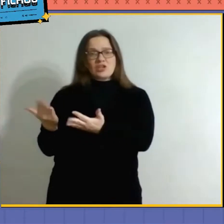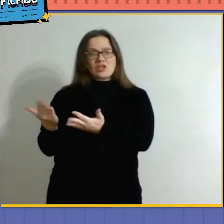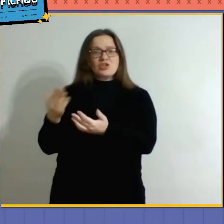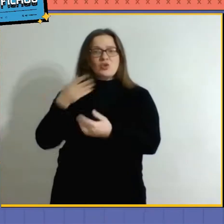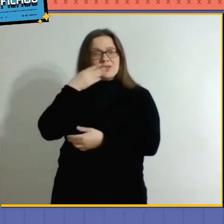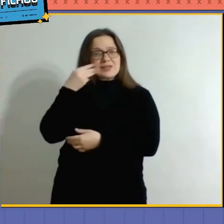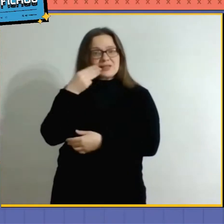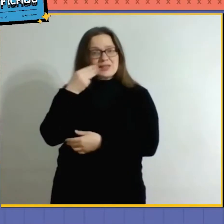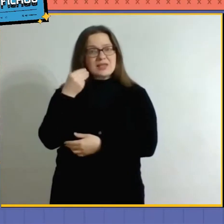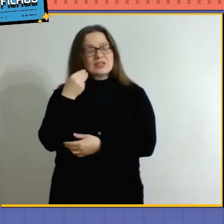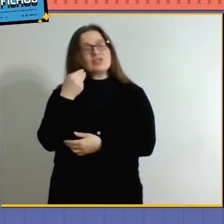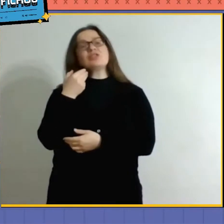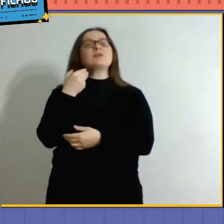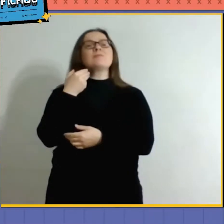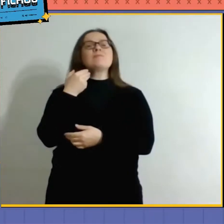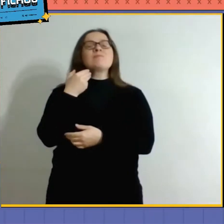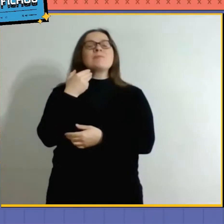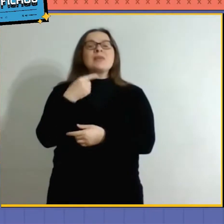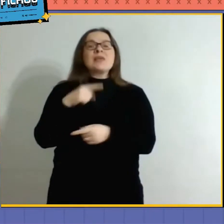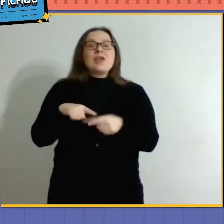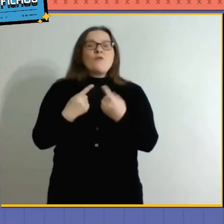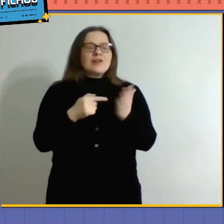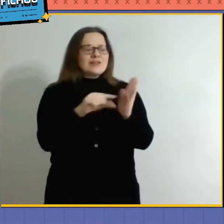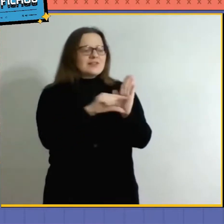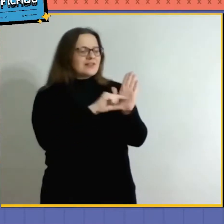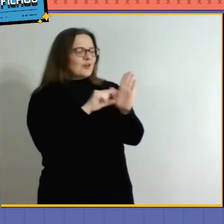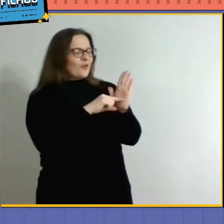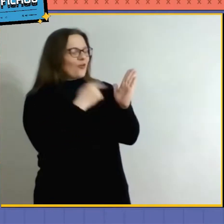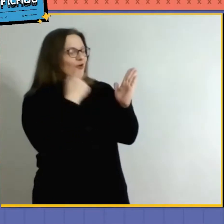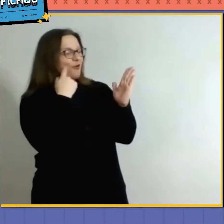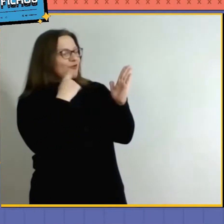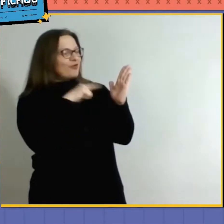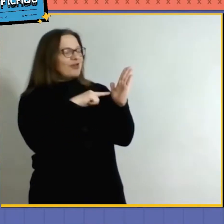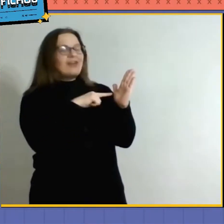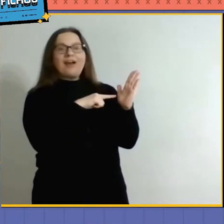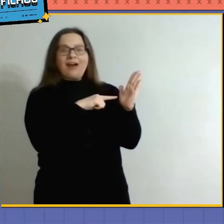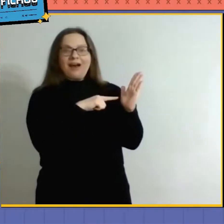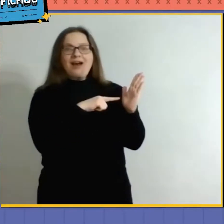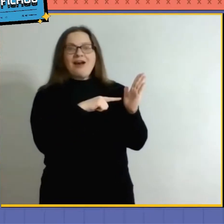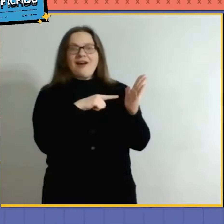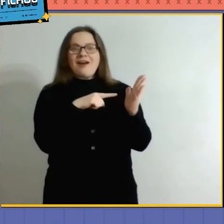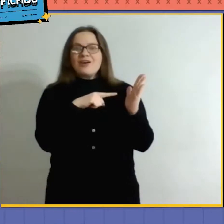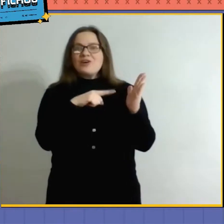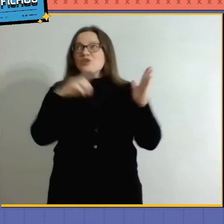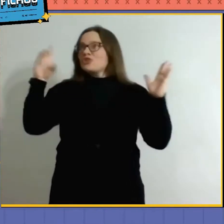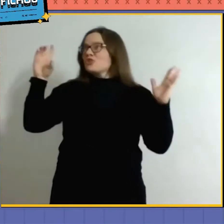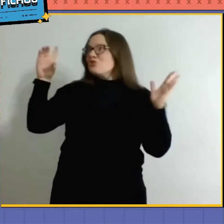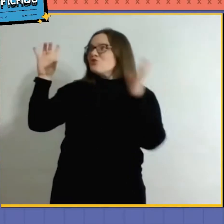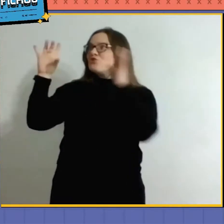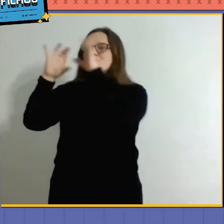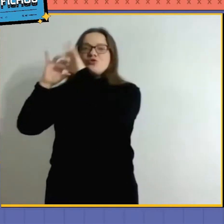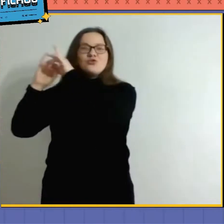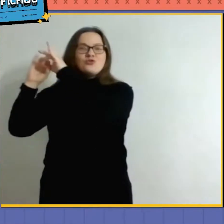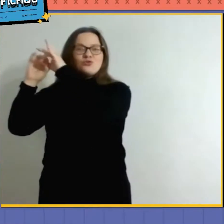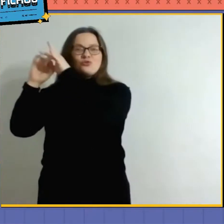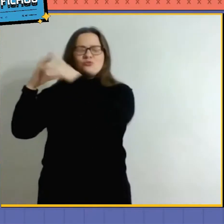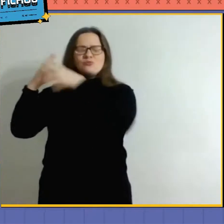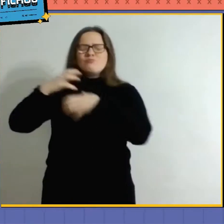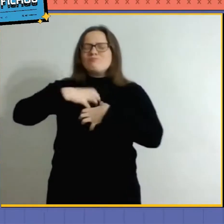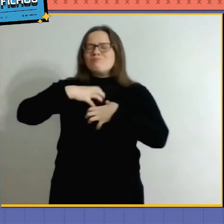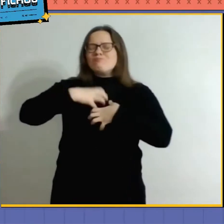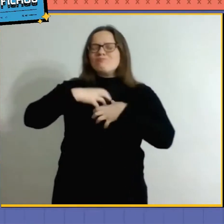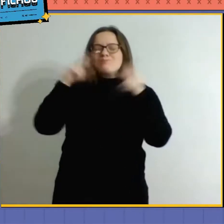vocês terão paz e aí meus adolescentes querido não deu outra eu desfrutei demais demais